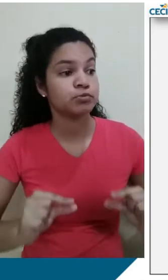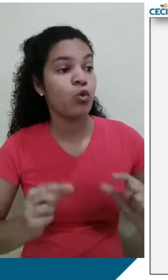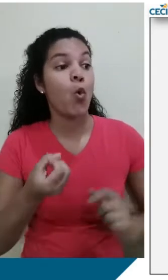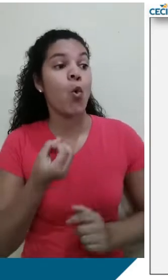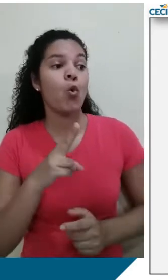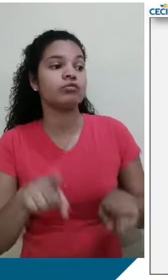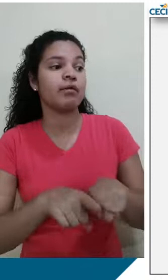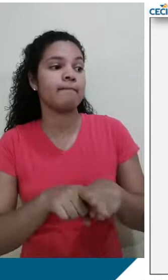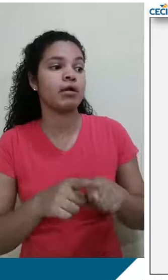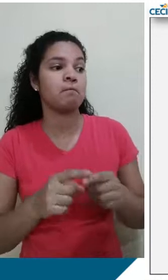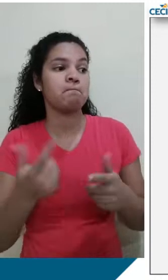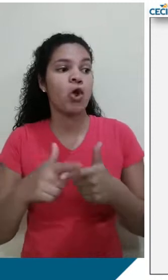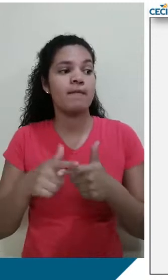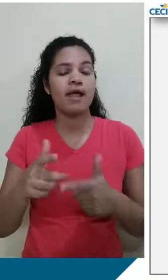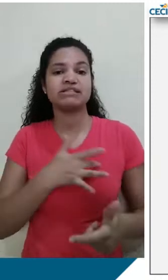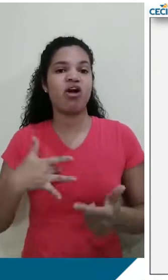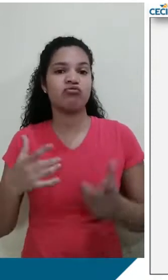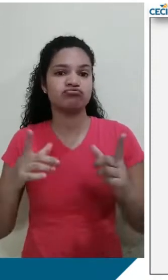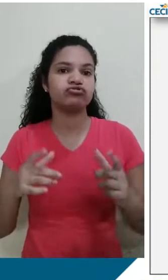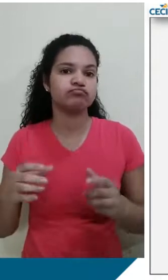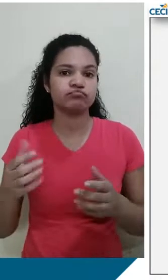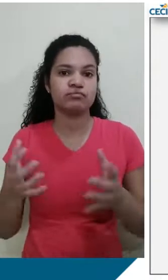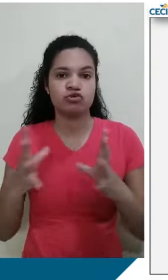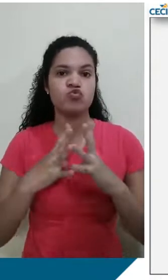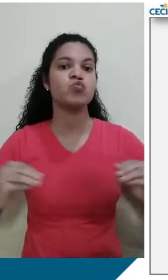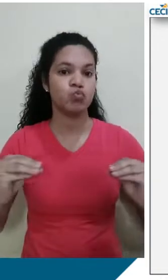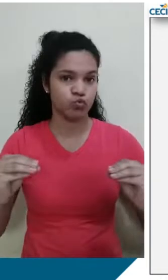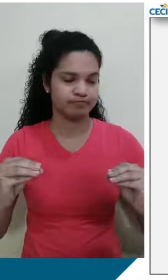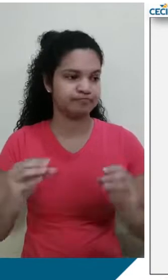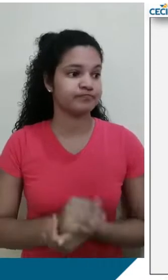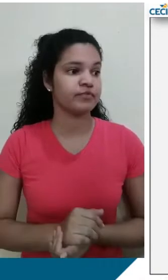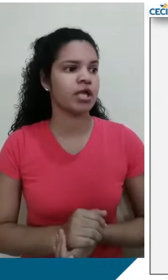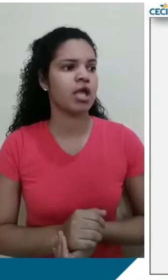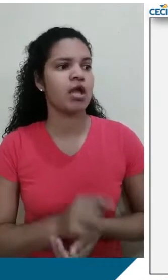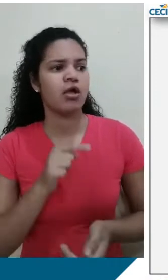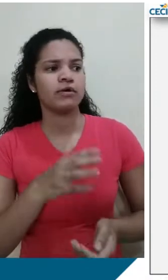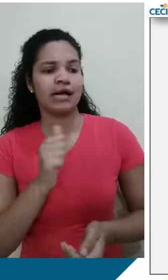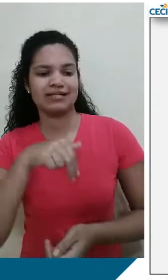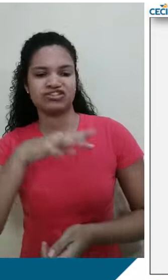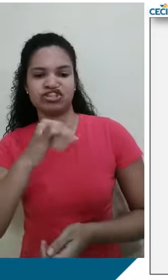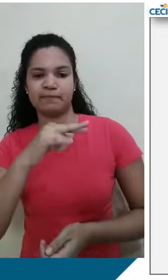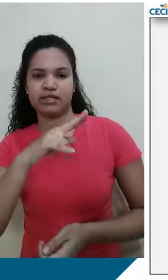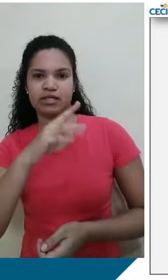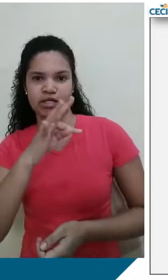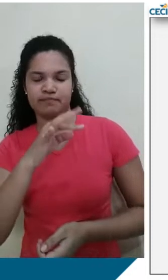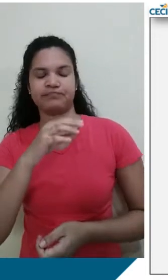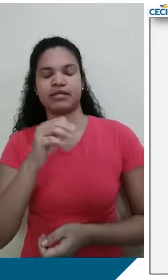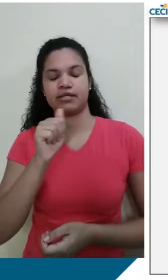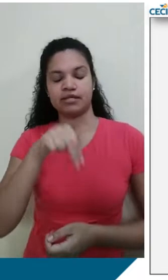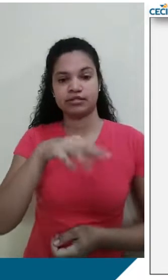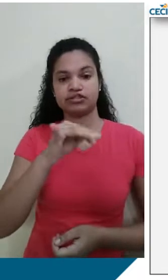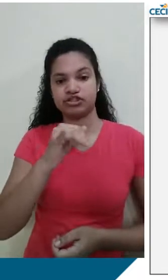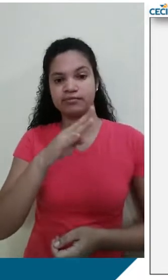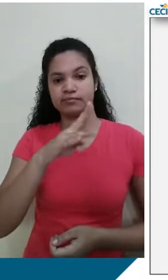curar possíveis transtornos de saúde. Os antibióticos são grupos de fármacos inseridos no tratamento de doenças